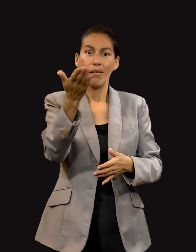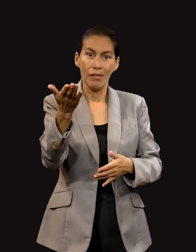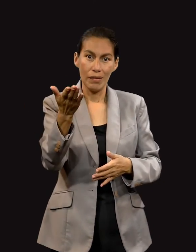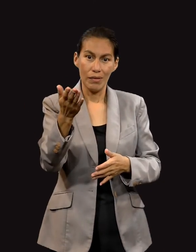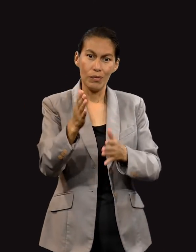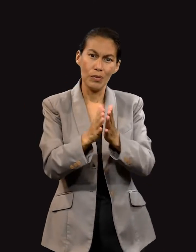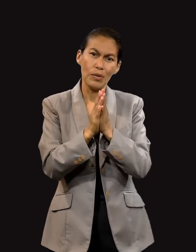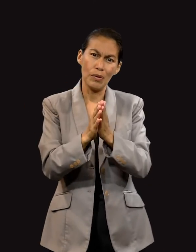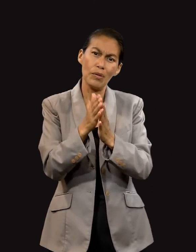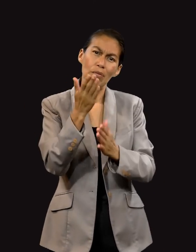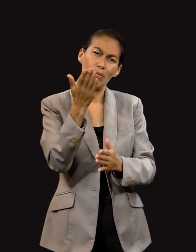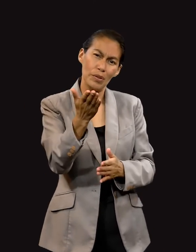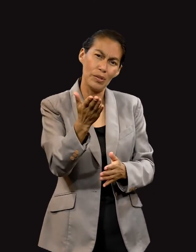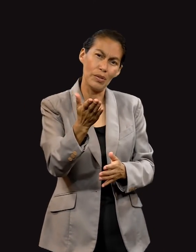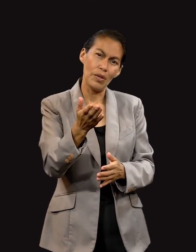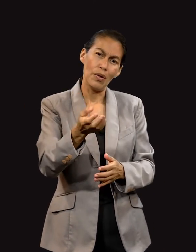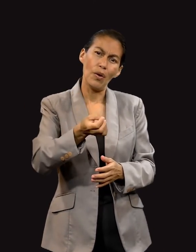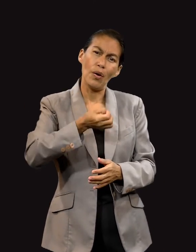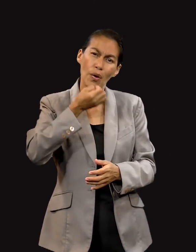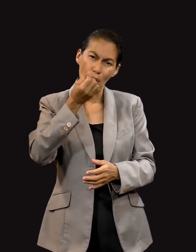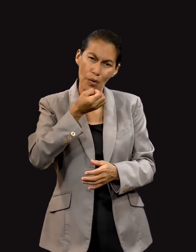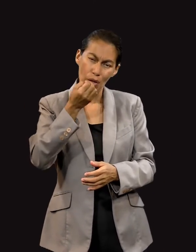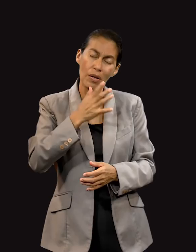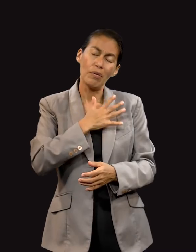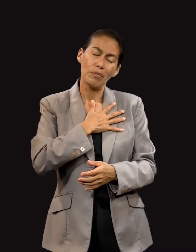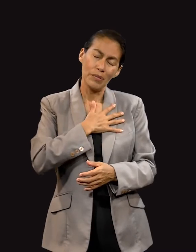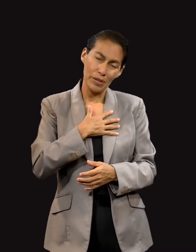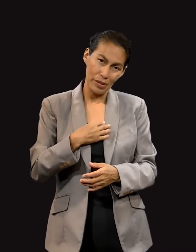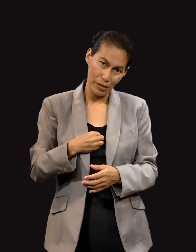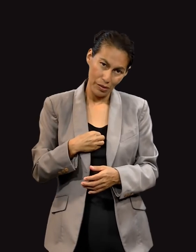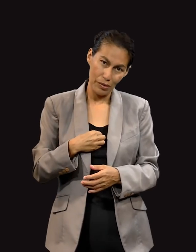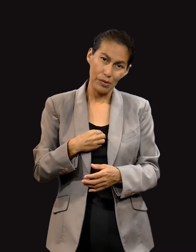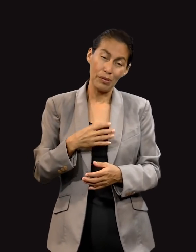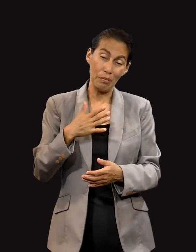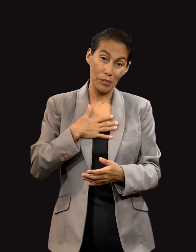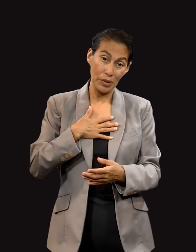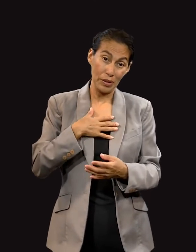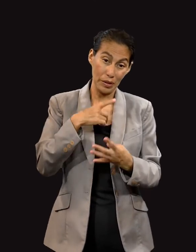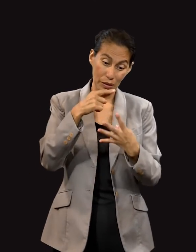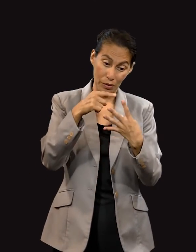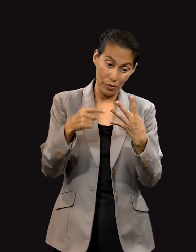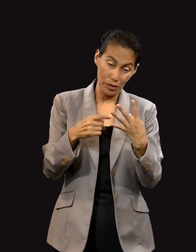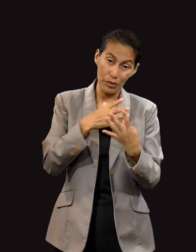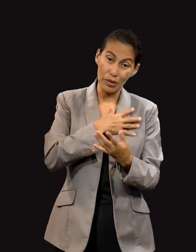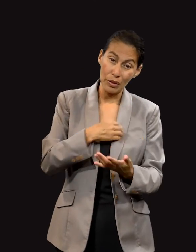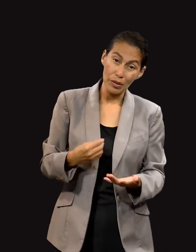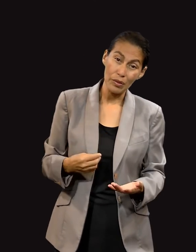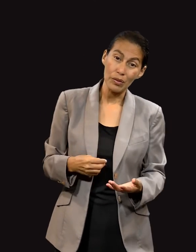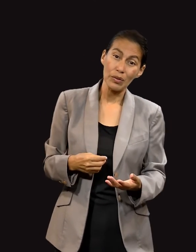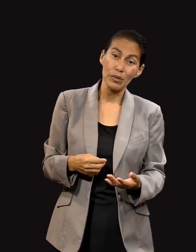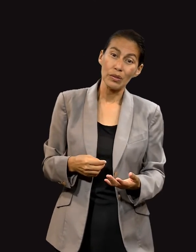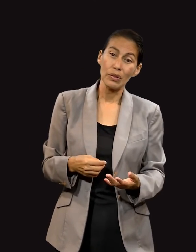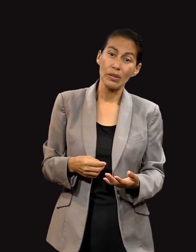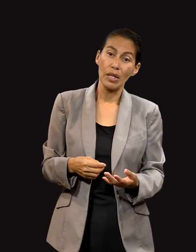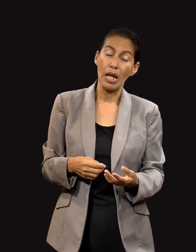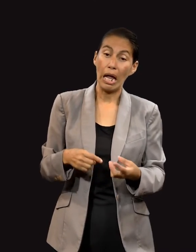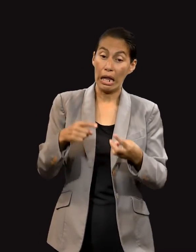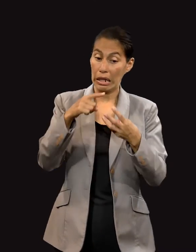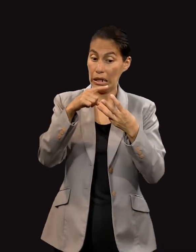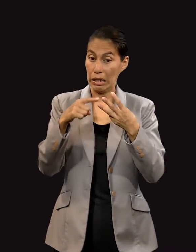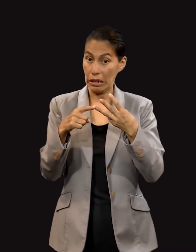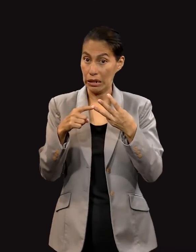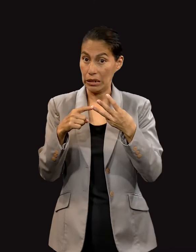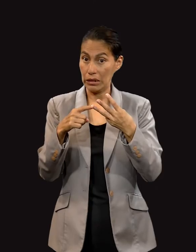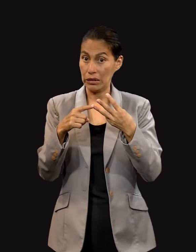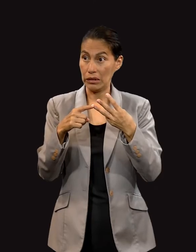más grande que Dios puede hacer. pido a todos ustedes que sigan orando, por favor, por mi hijo, por mis